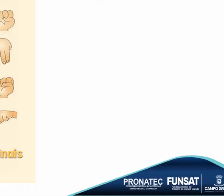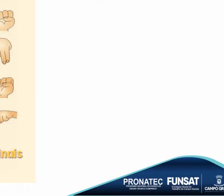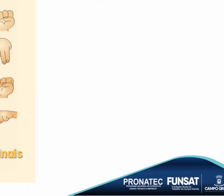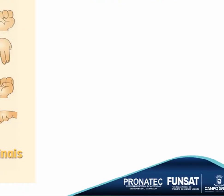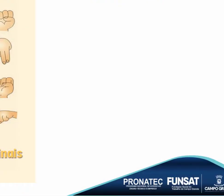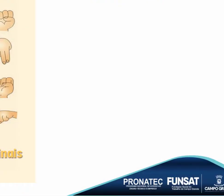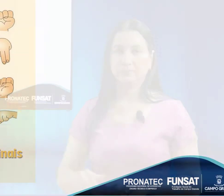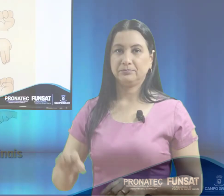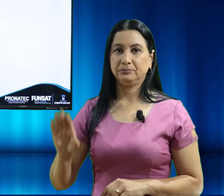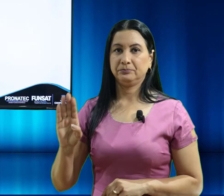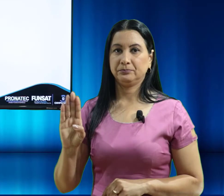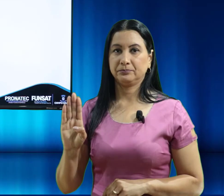B.